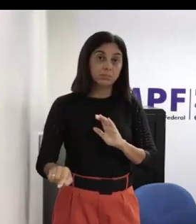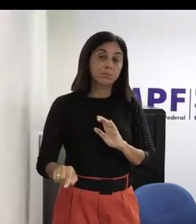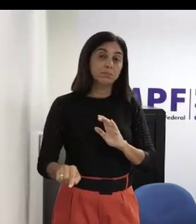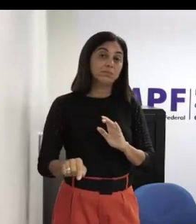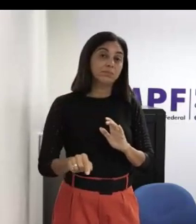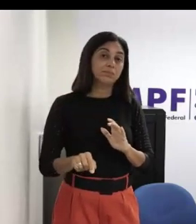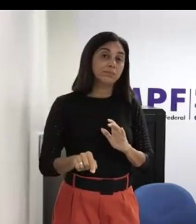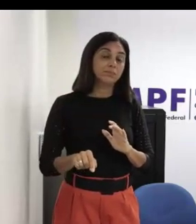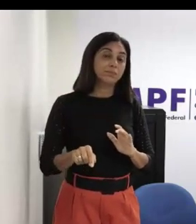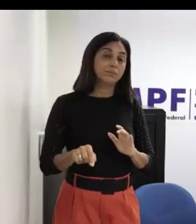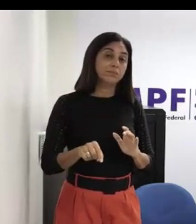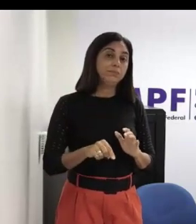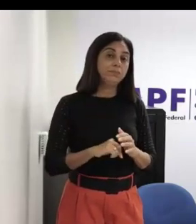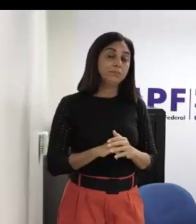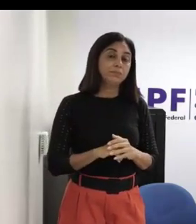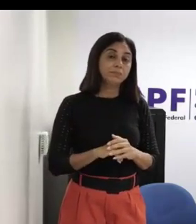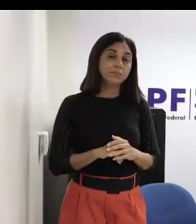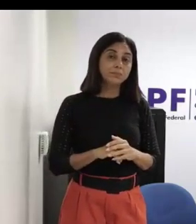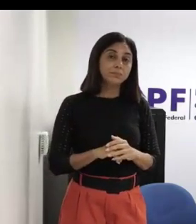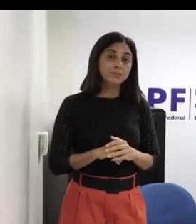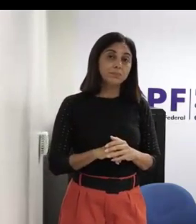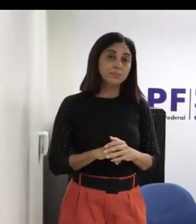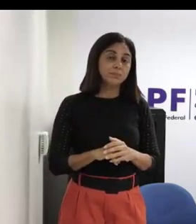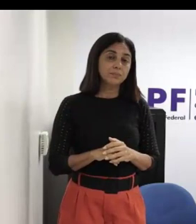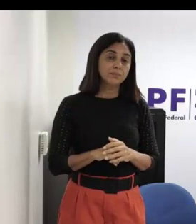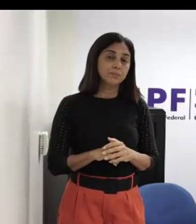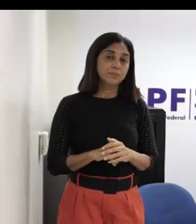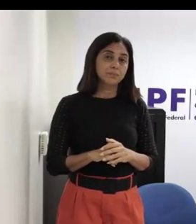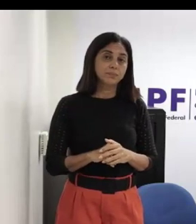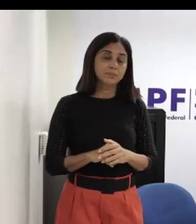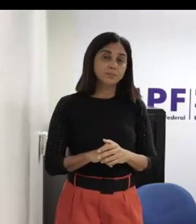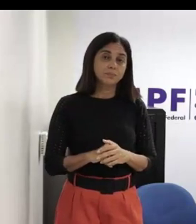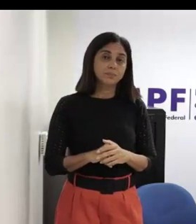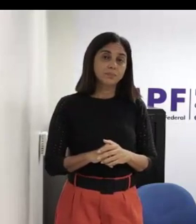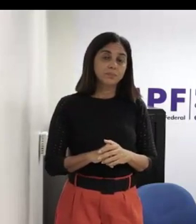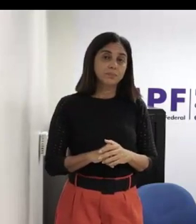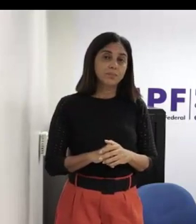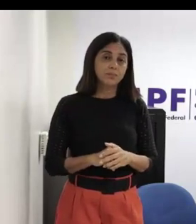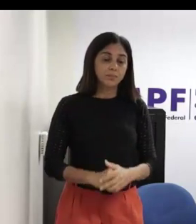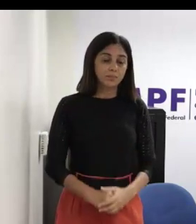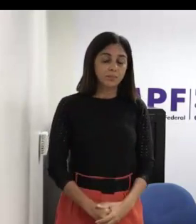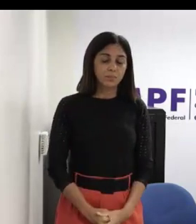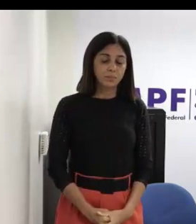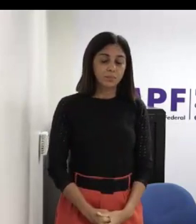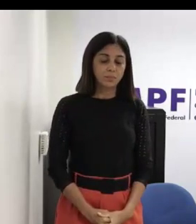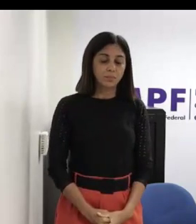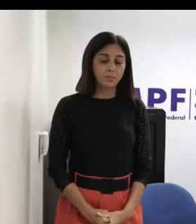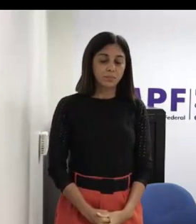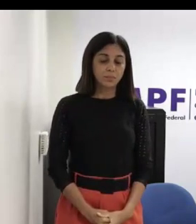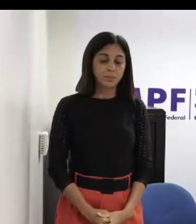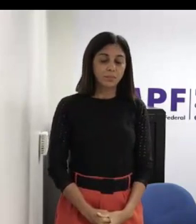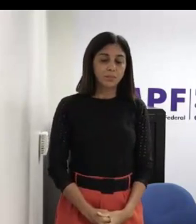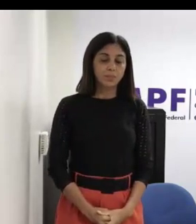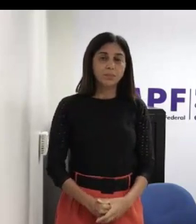considerando isso eh um aspecto que eh muito me me chama atenção assim por por por ser